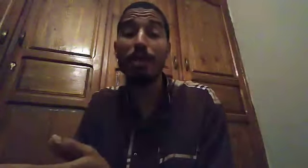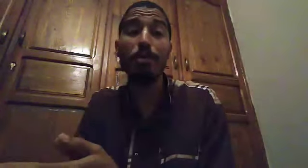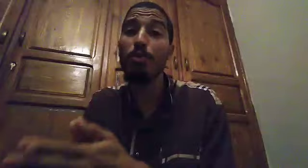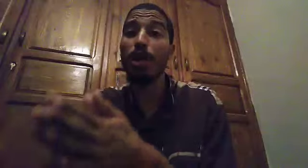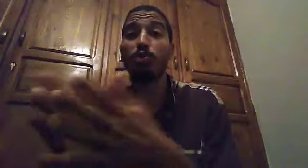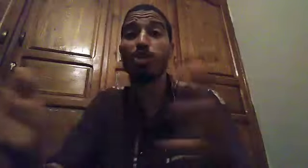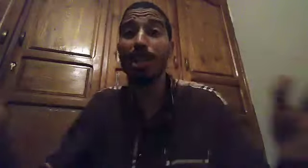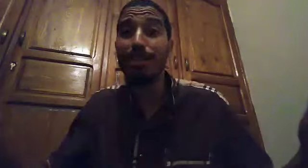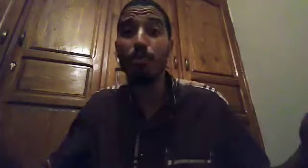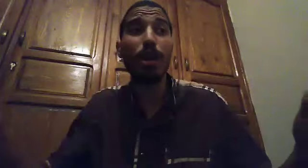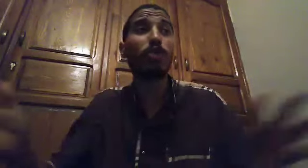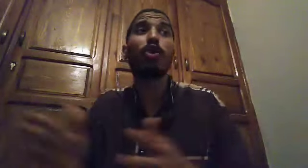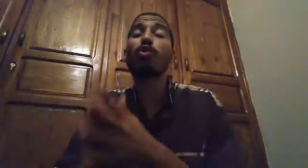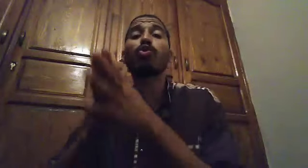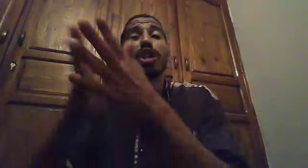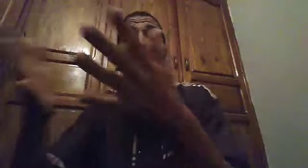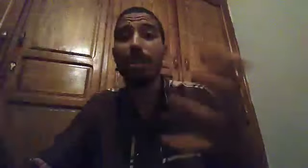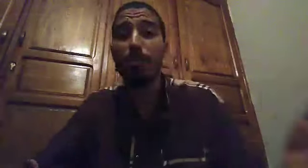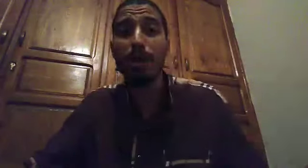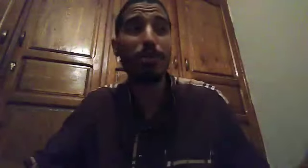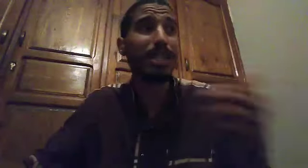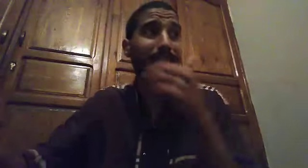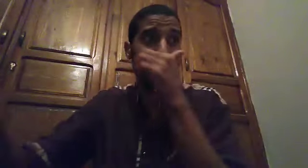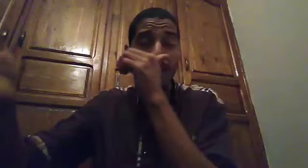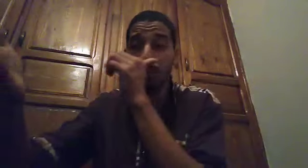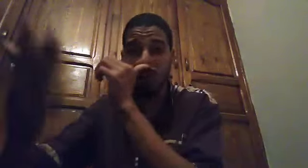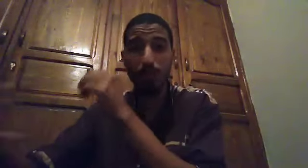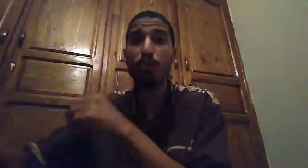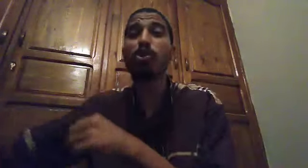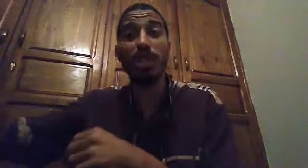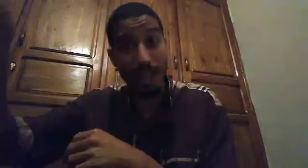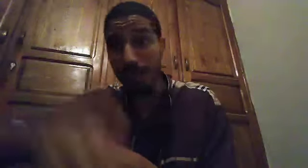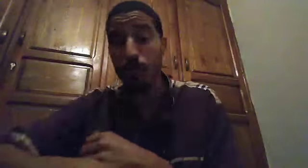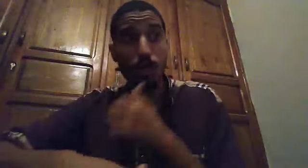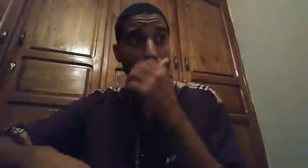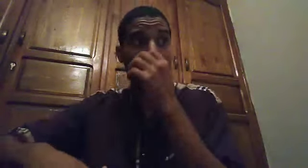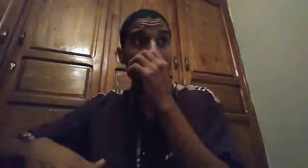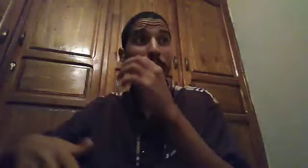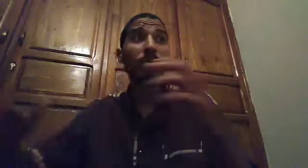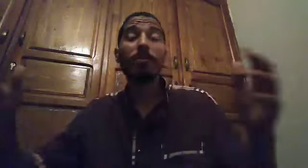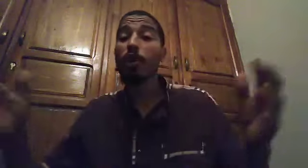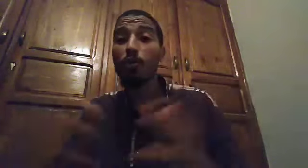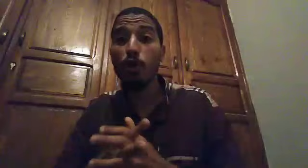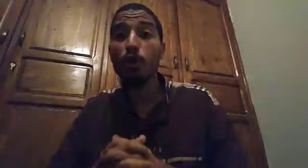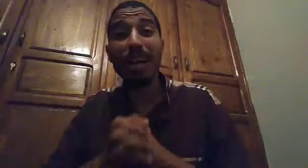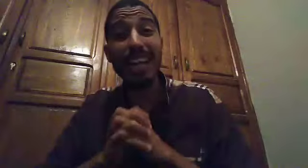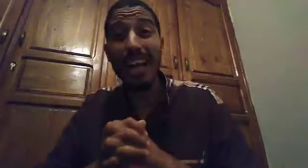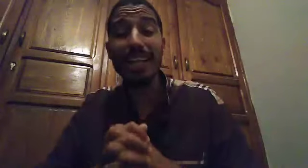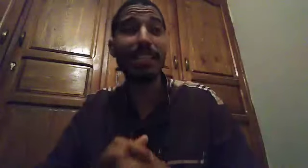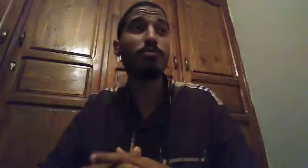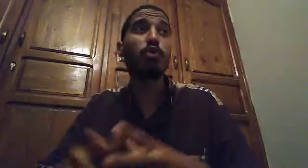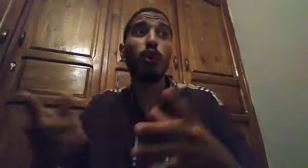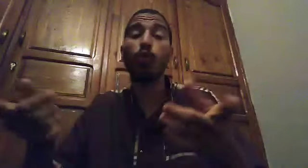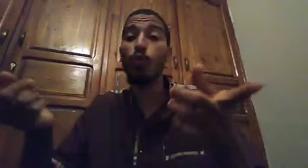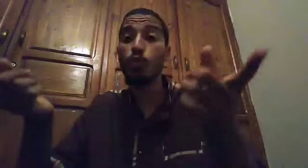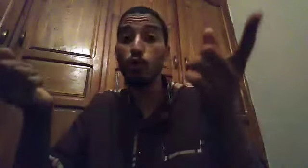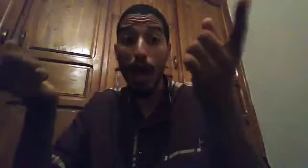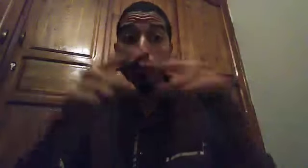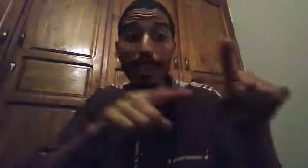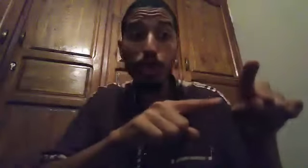من المباراه، تكون شاهدنا مباراه اخرى وكون شاهدنا البرازيل سجلت في الشوط الاول وسجلت حتى في الشوط الثاني. فروميرو اليوم كان حاسم والعودة ديال